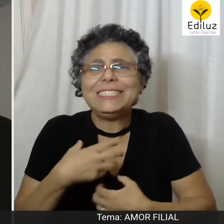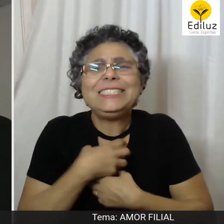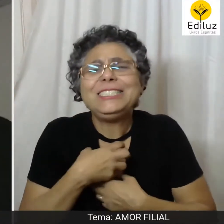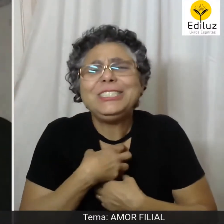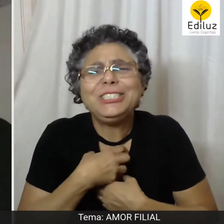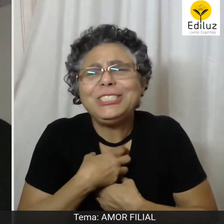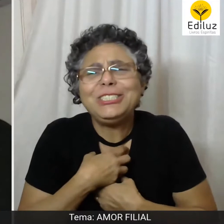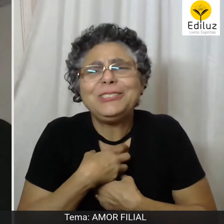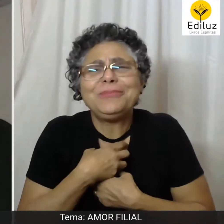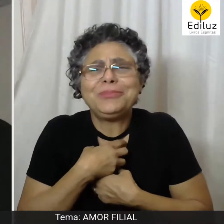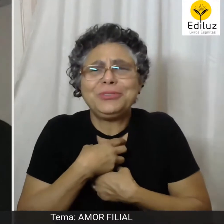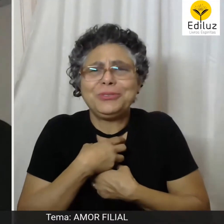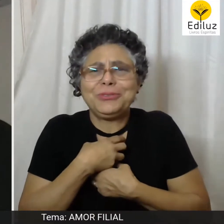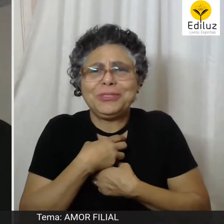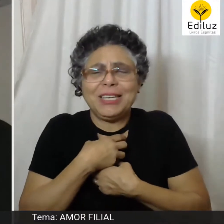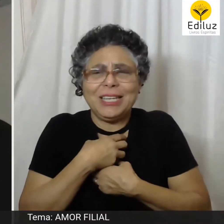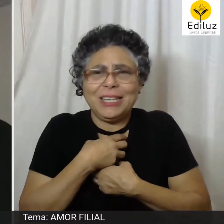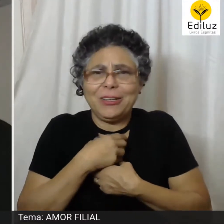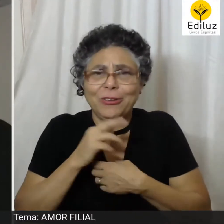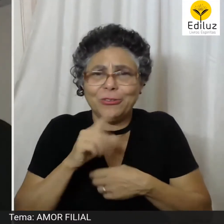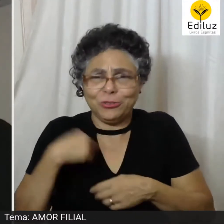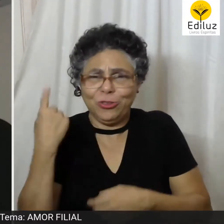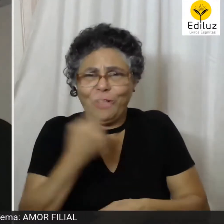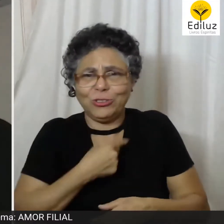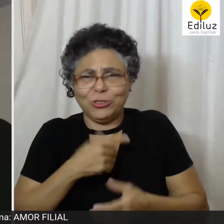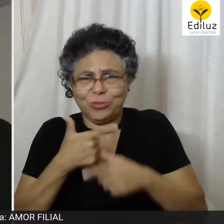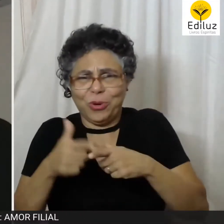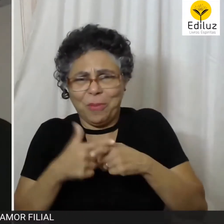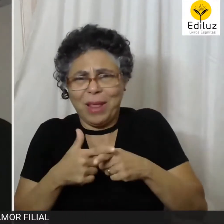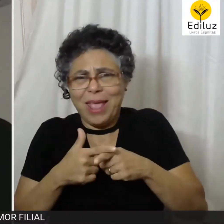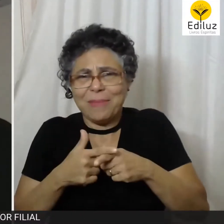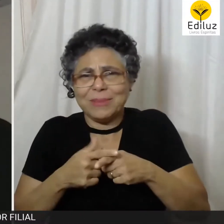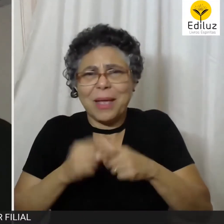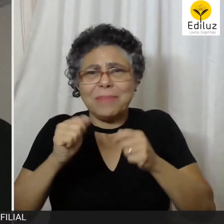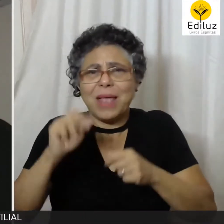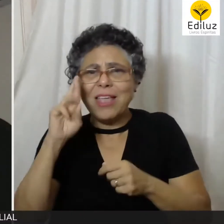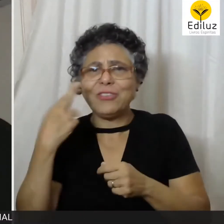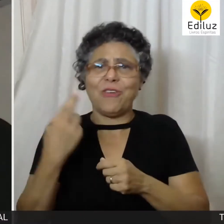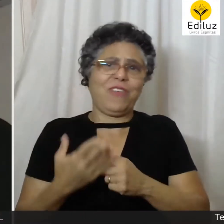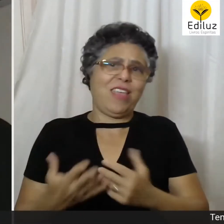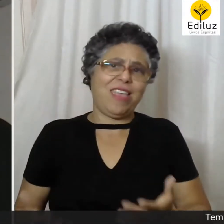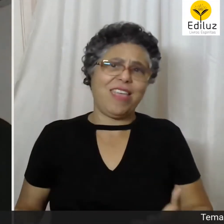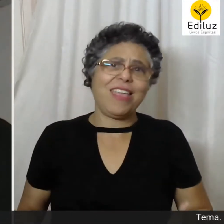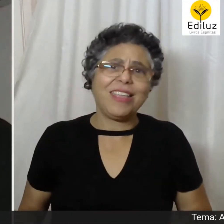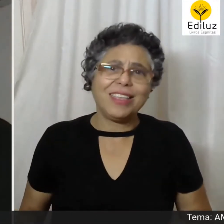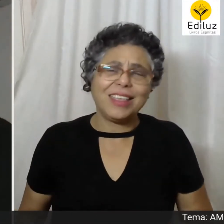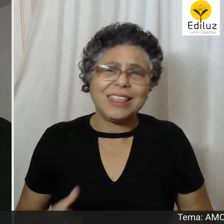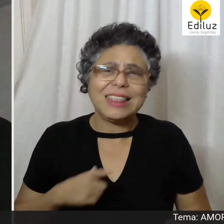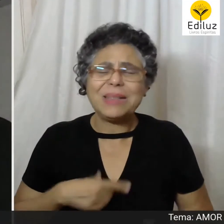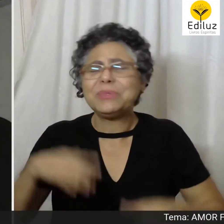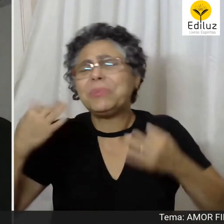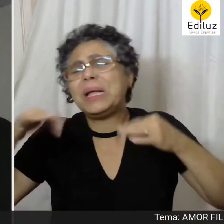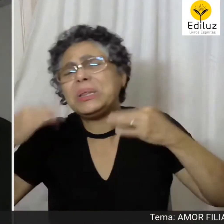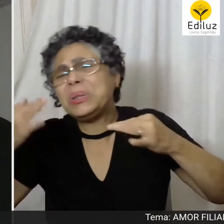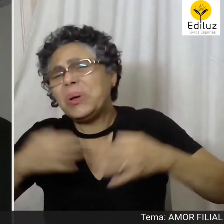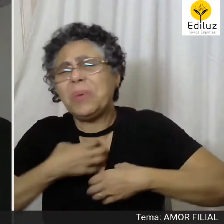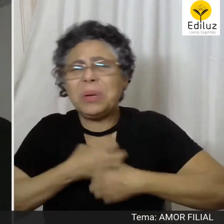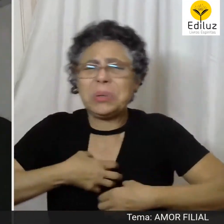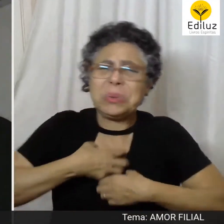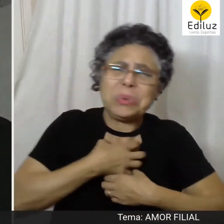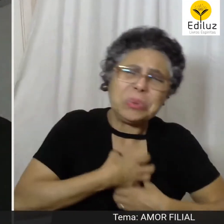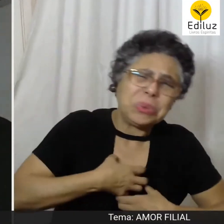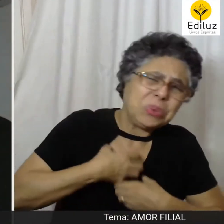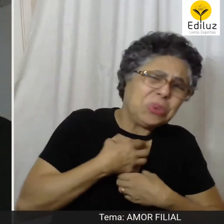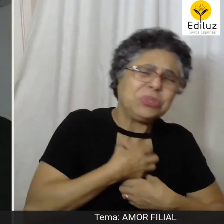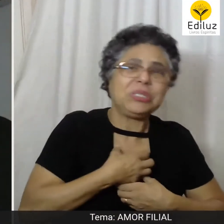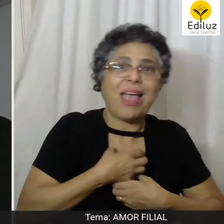nossos problemas resolvidos. É lógico que muitas vezes nós temos uma dor, uma angústia, em